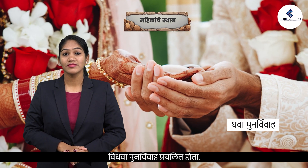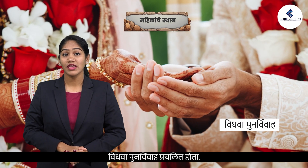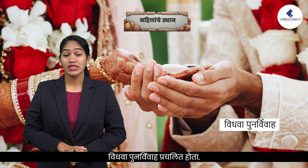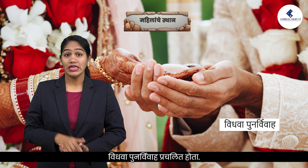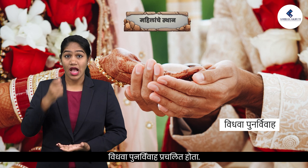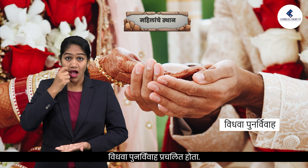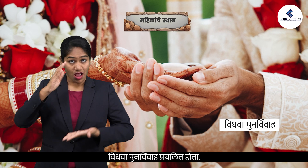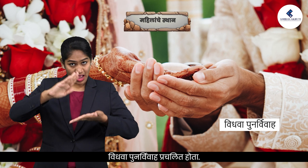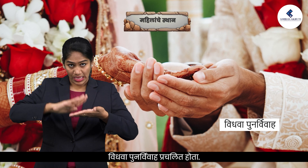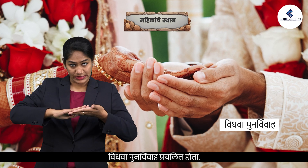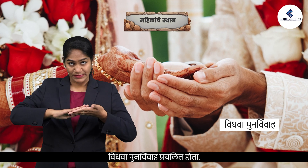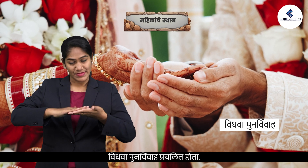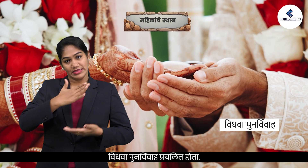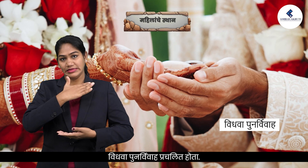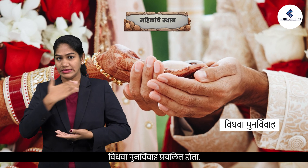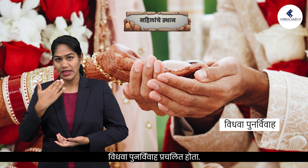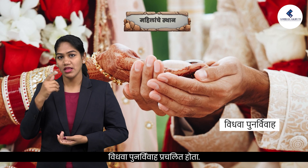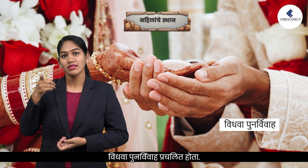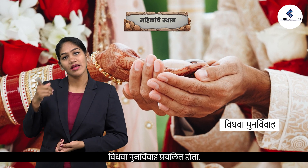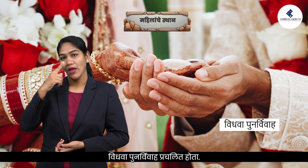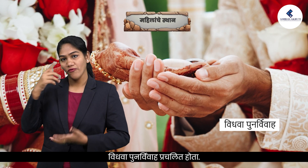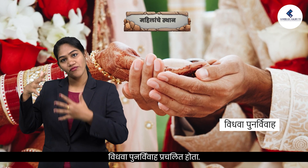विधवा पुनर्विवाह प्रचलित होता.